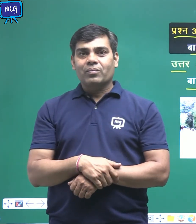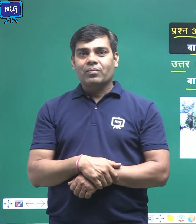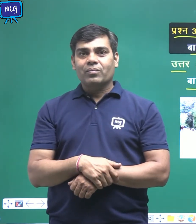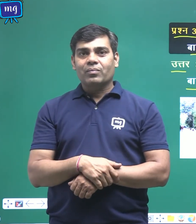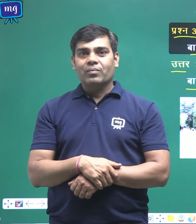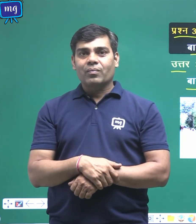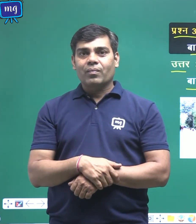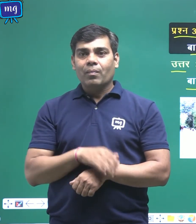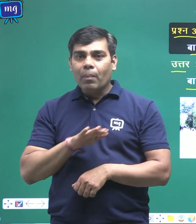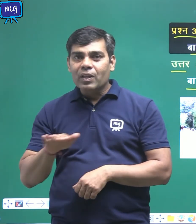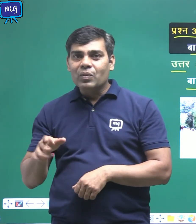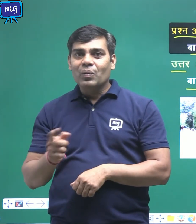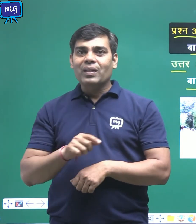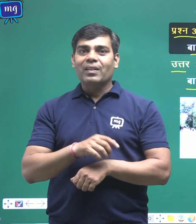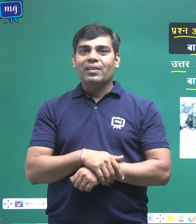बच्चों की